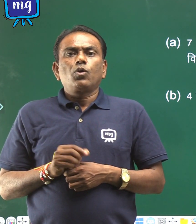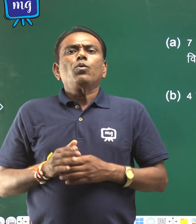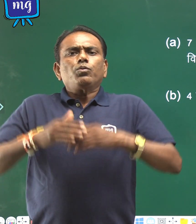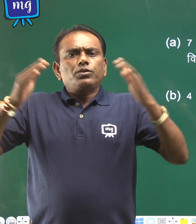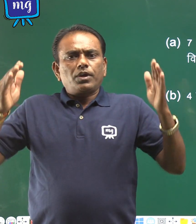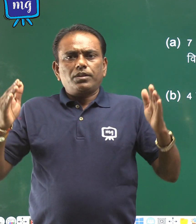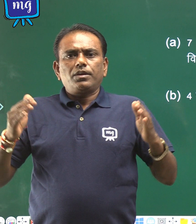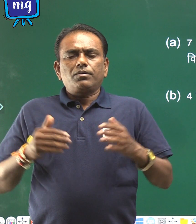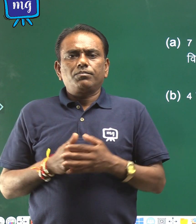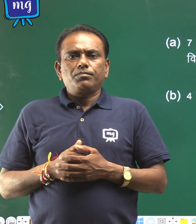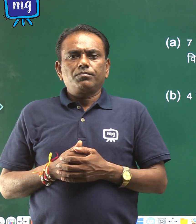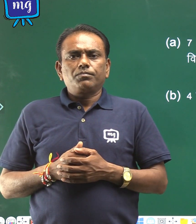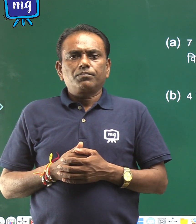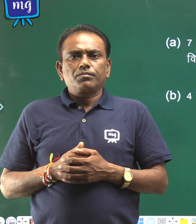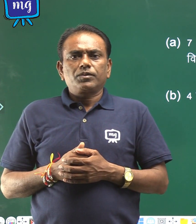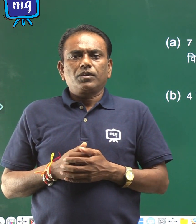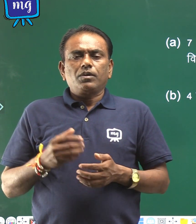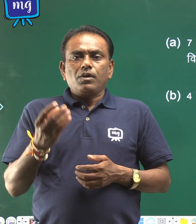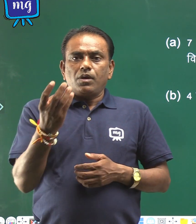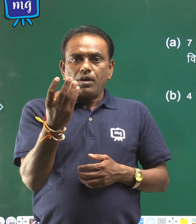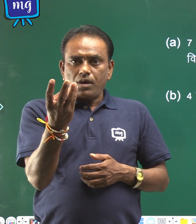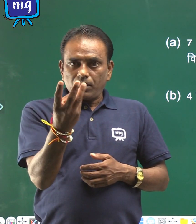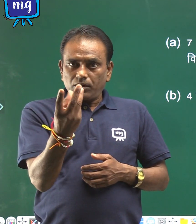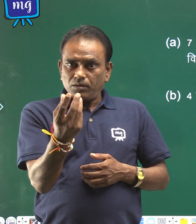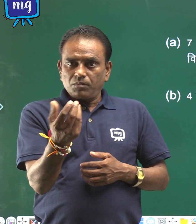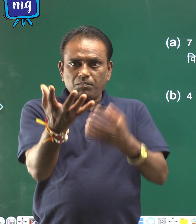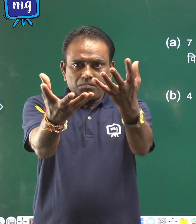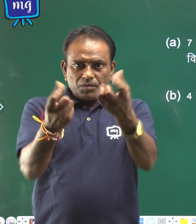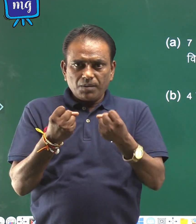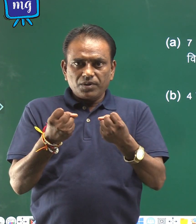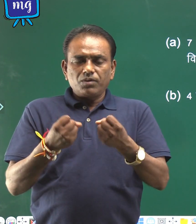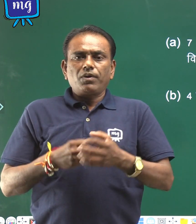उससे अधिक अंक प्राप्त करने वाले